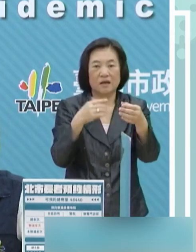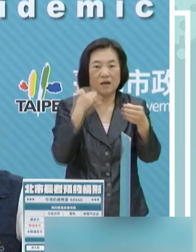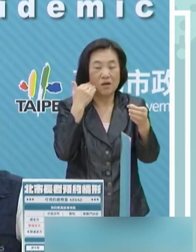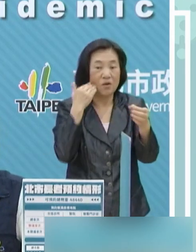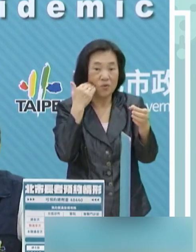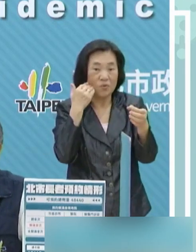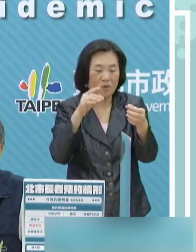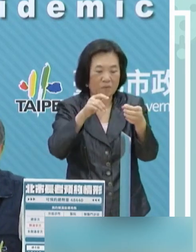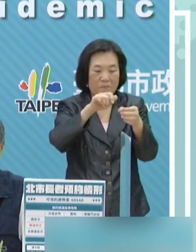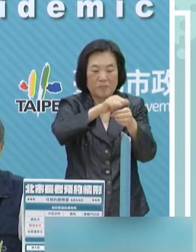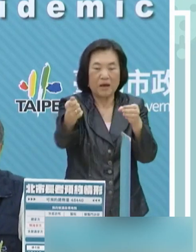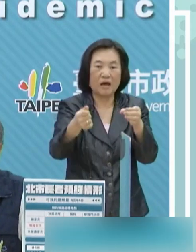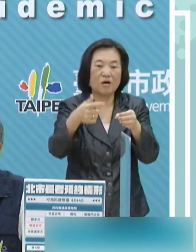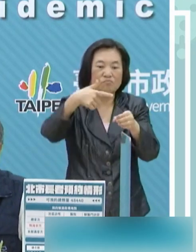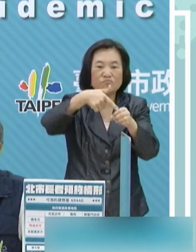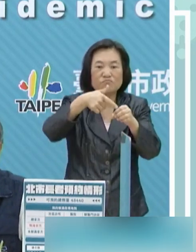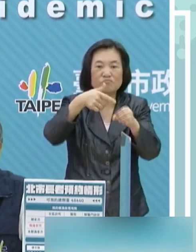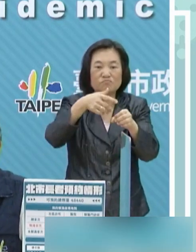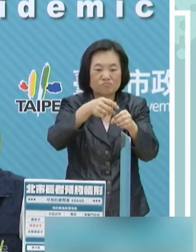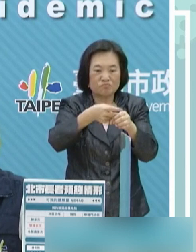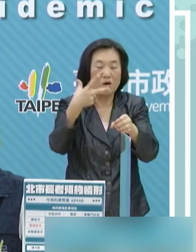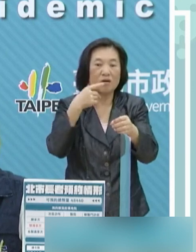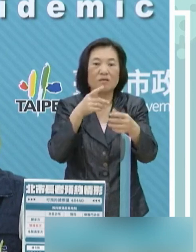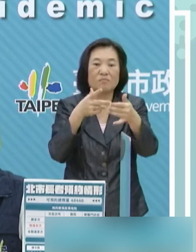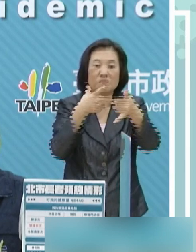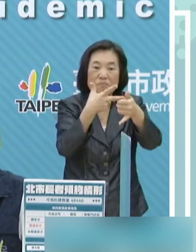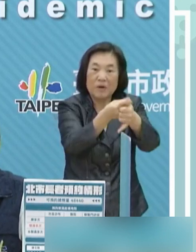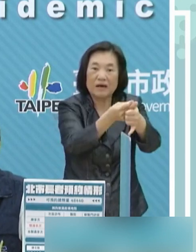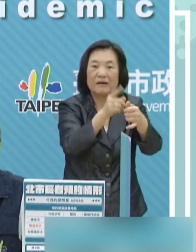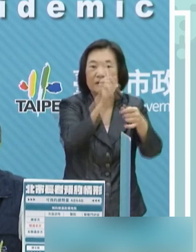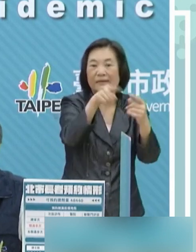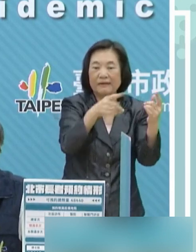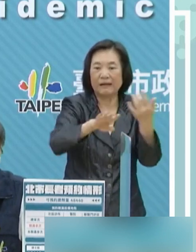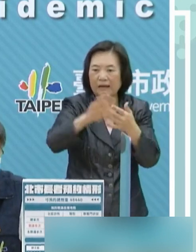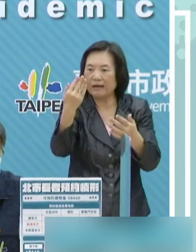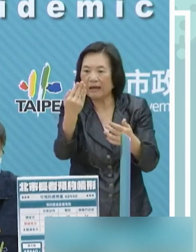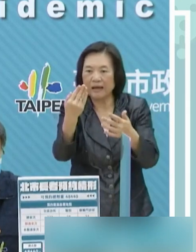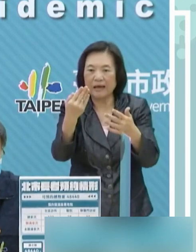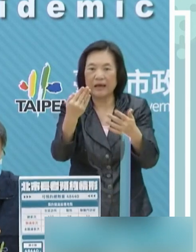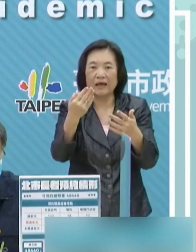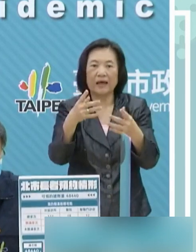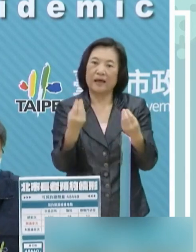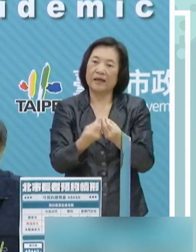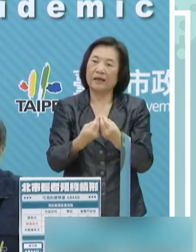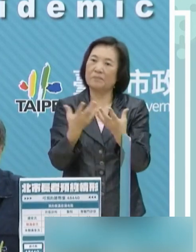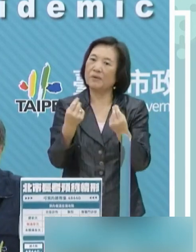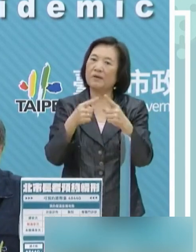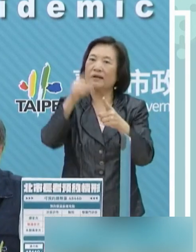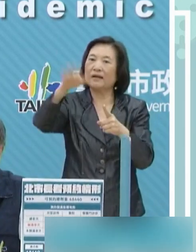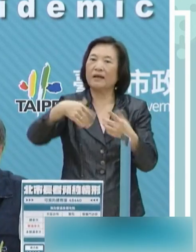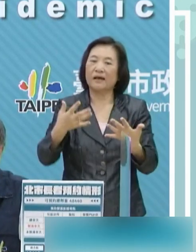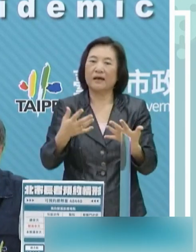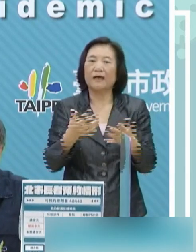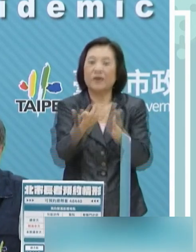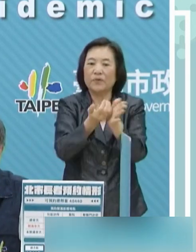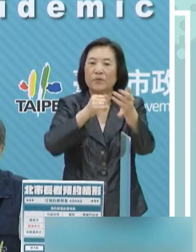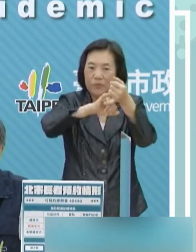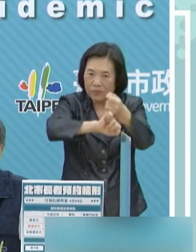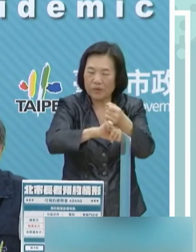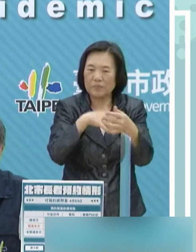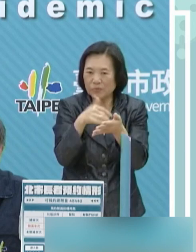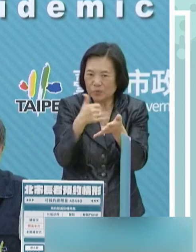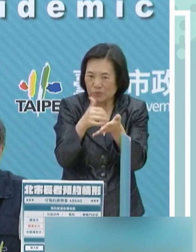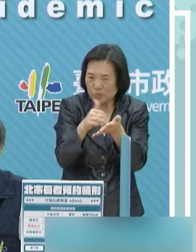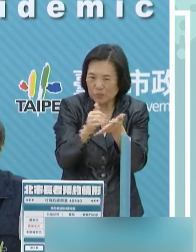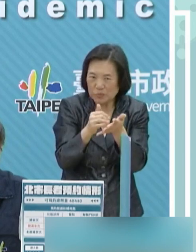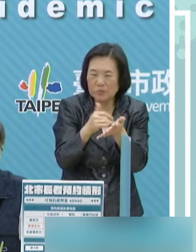让这个系统可以更一化的哈。我们还有17000个名额可以用，拜托大家上网预